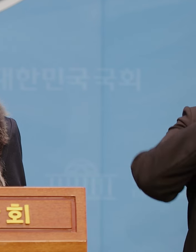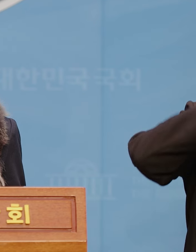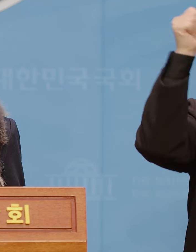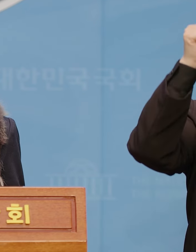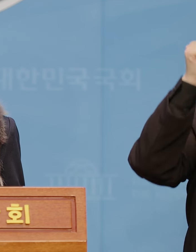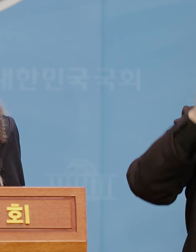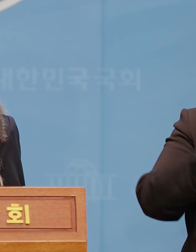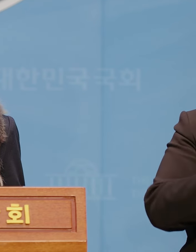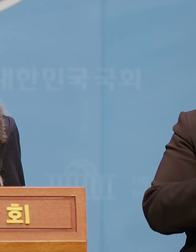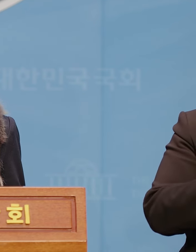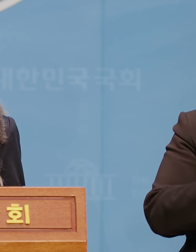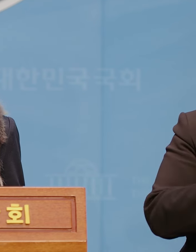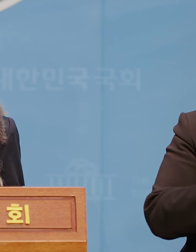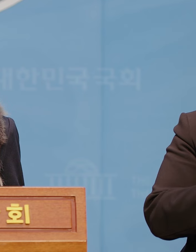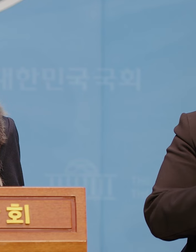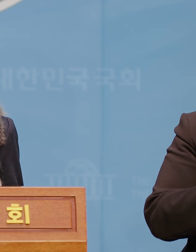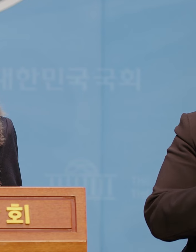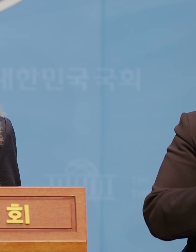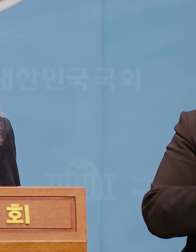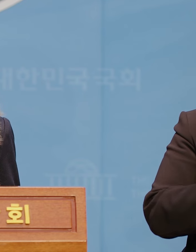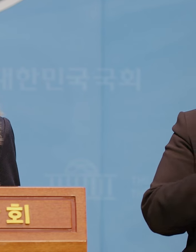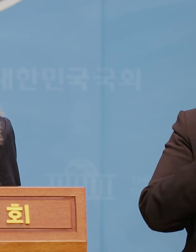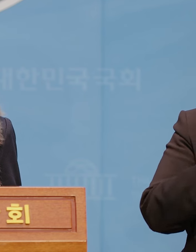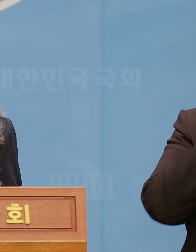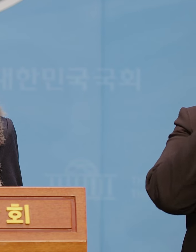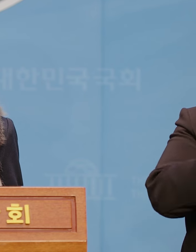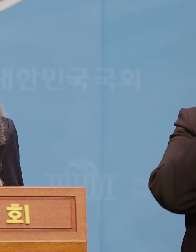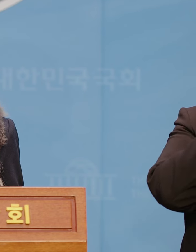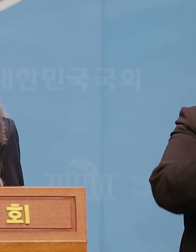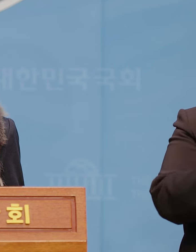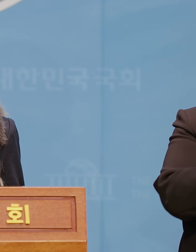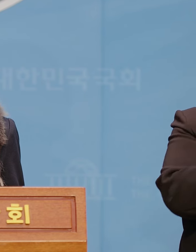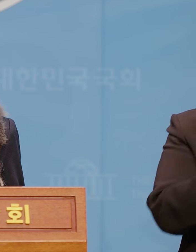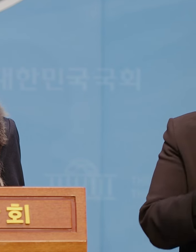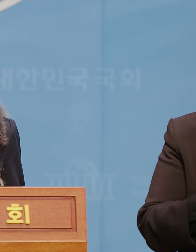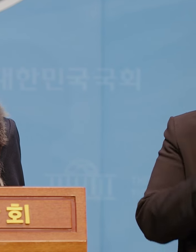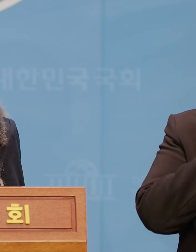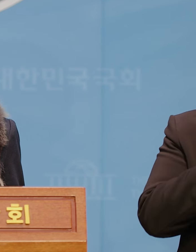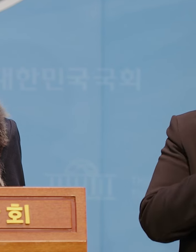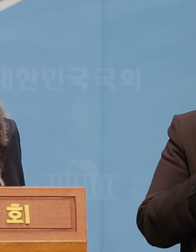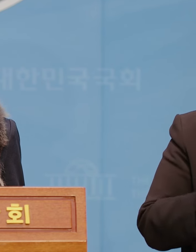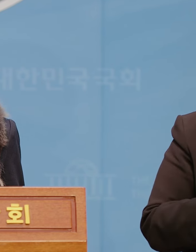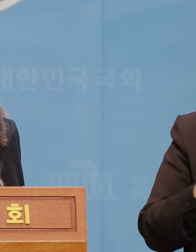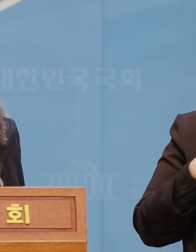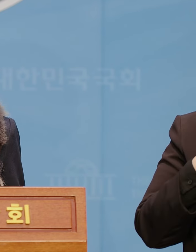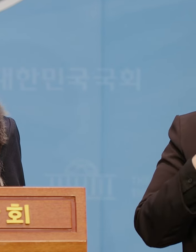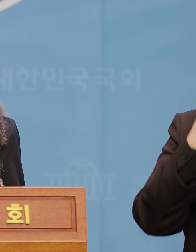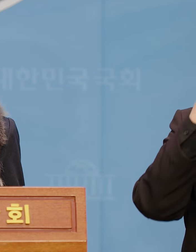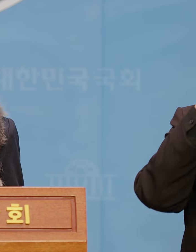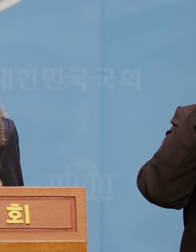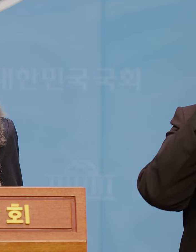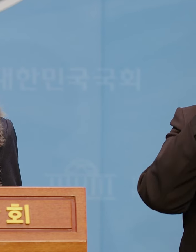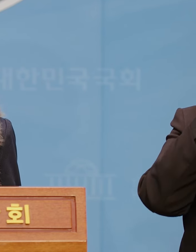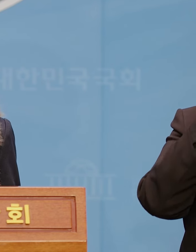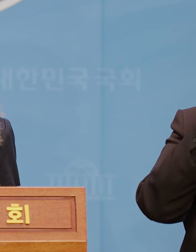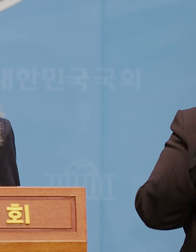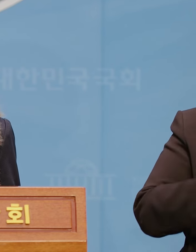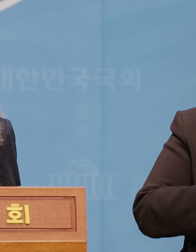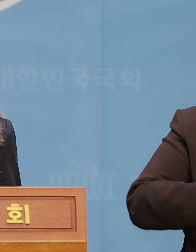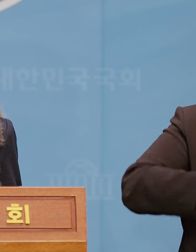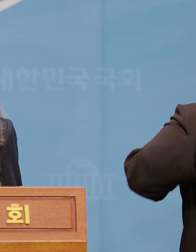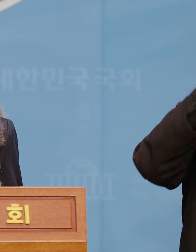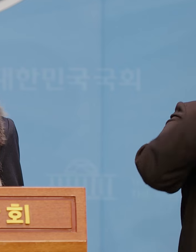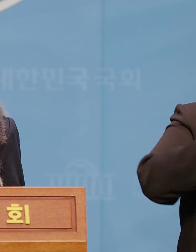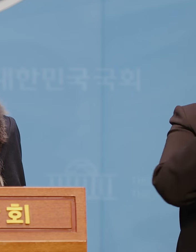되면 어 대한민국이 공사화 된다 막 이런 식으로 얘기하길래 제가 그 그래서 제가 동영상을 찍게